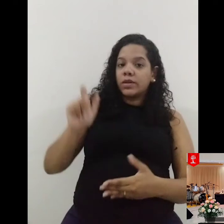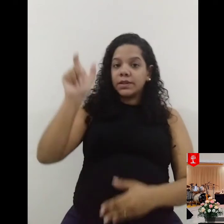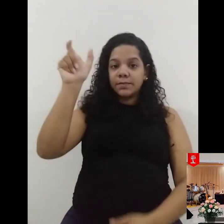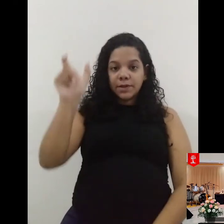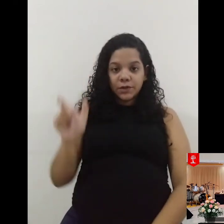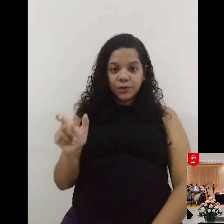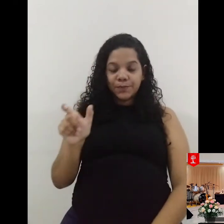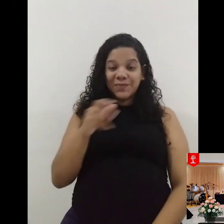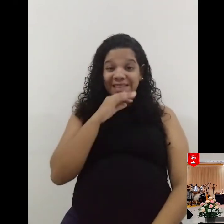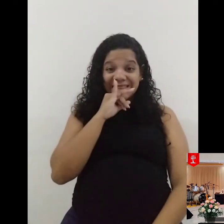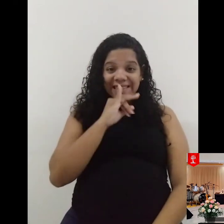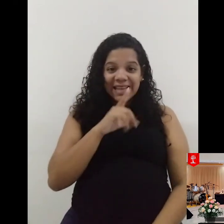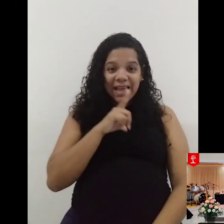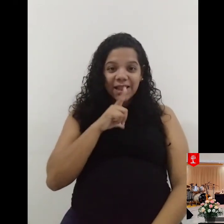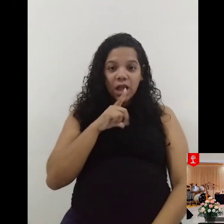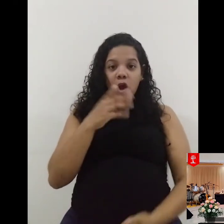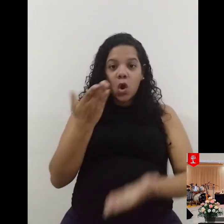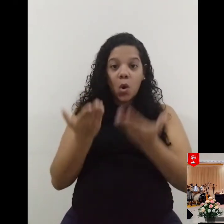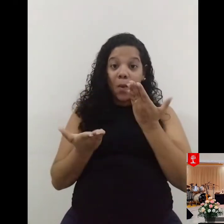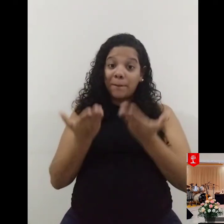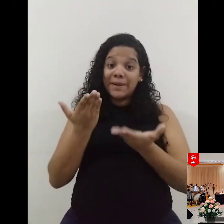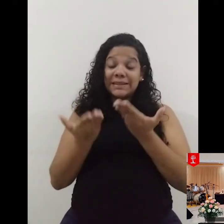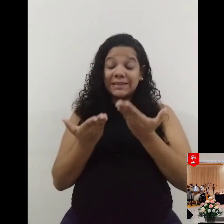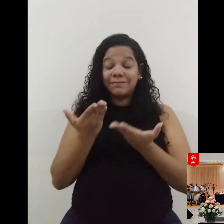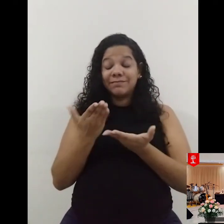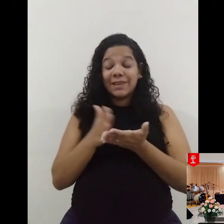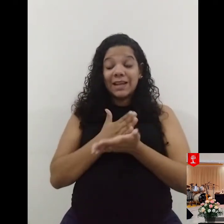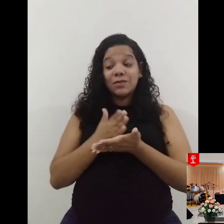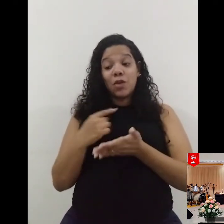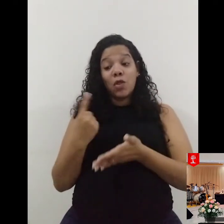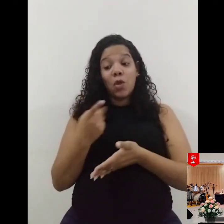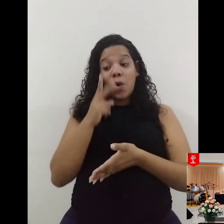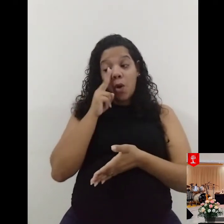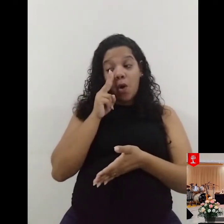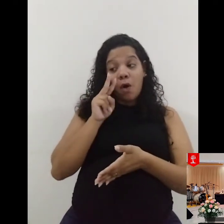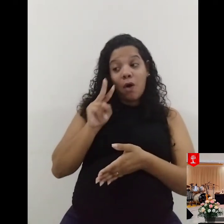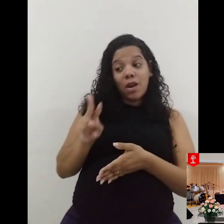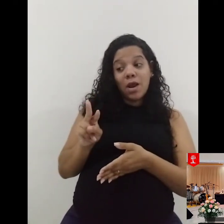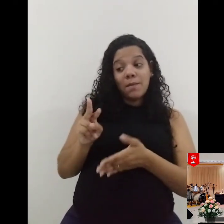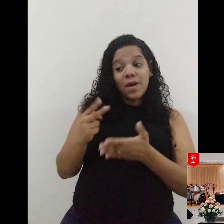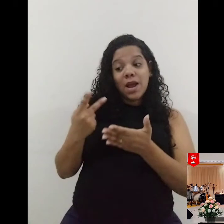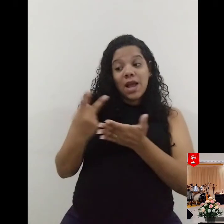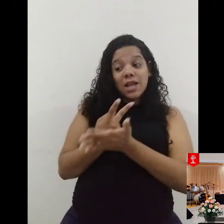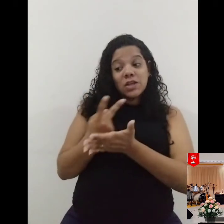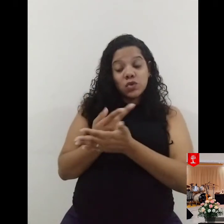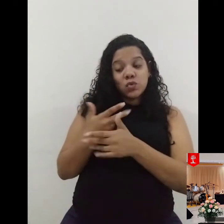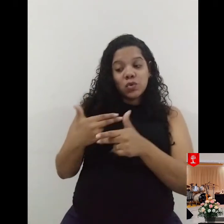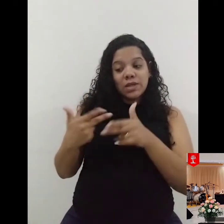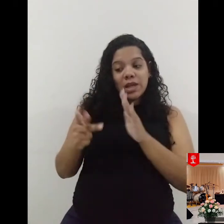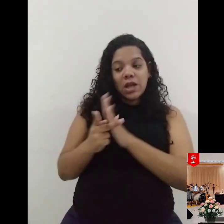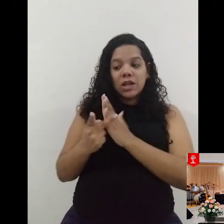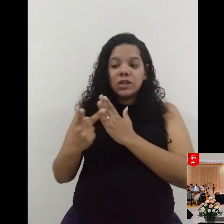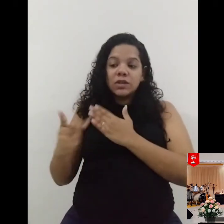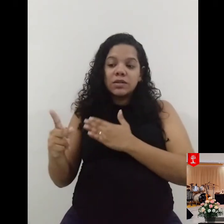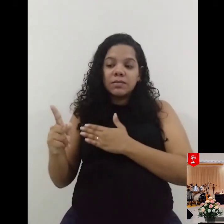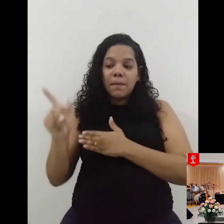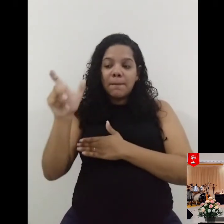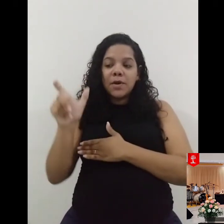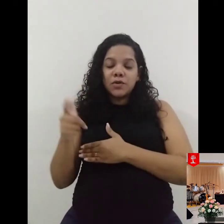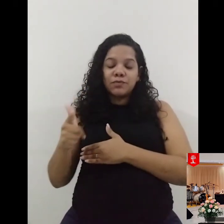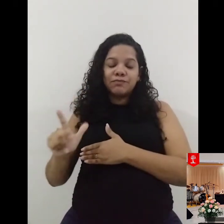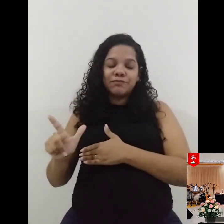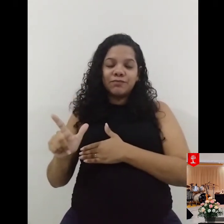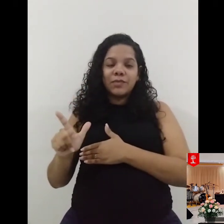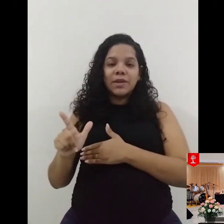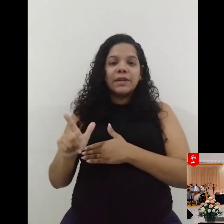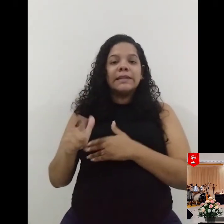justiça. E como disse anteriormente, provavelmente como cristãos nós não iremos declarar isso, mas pode